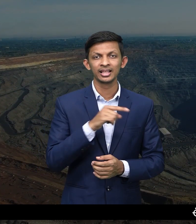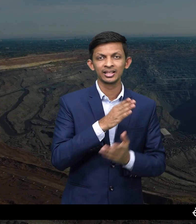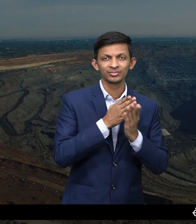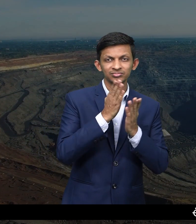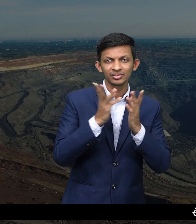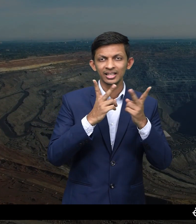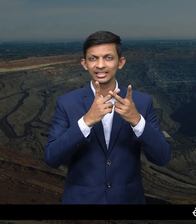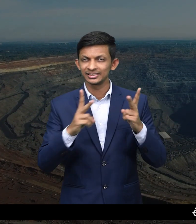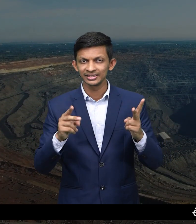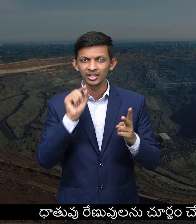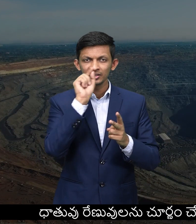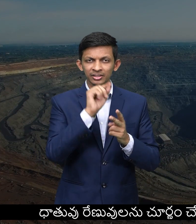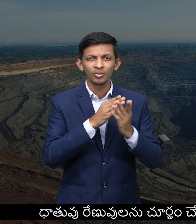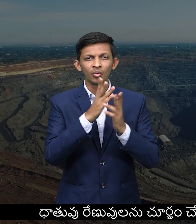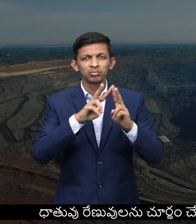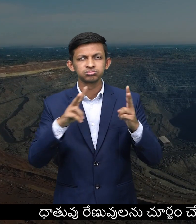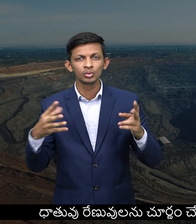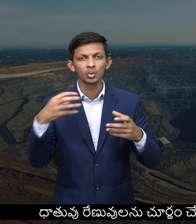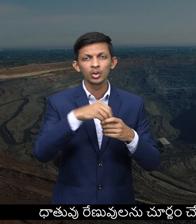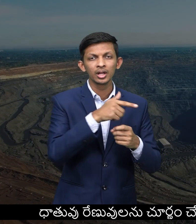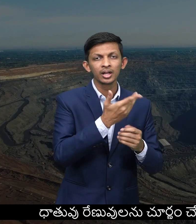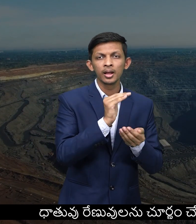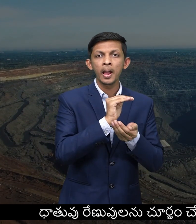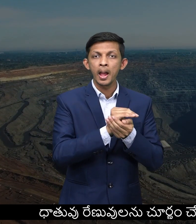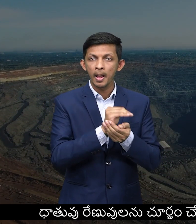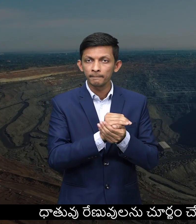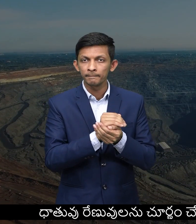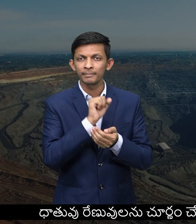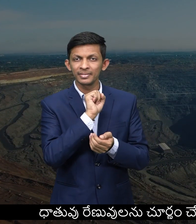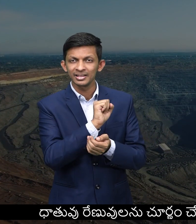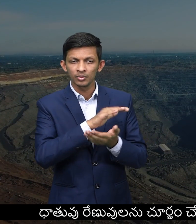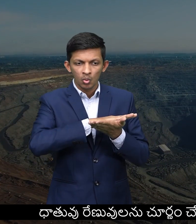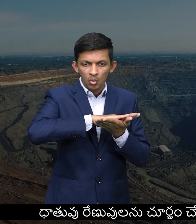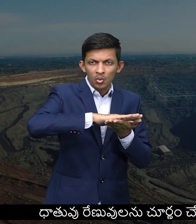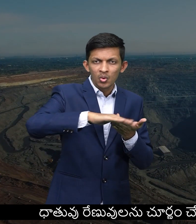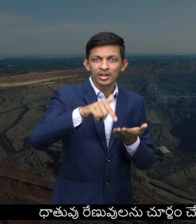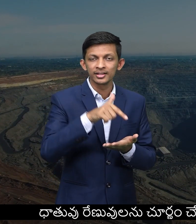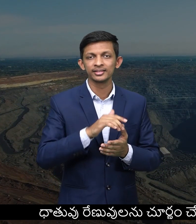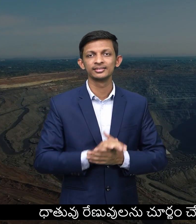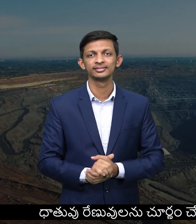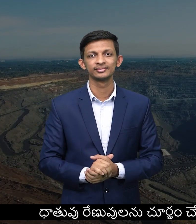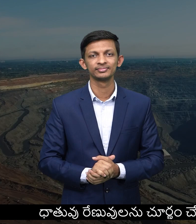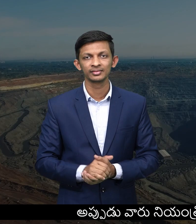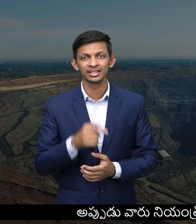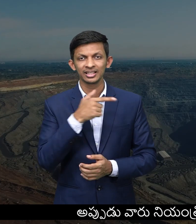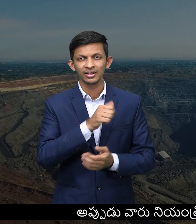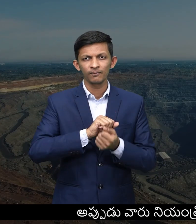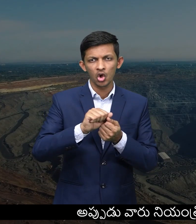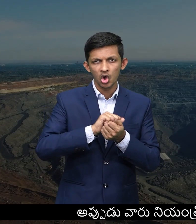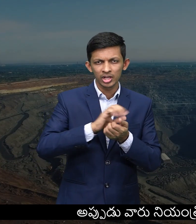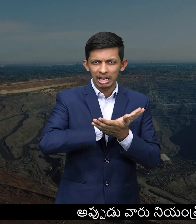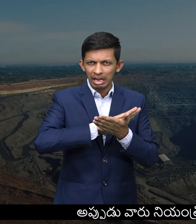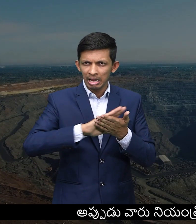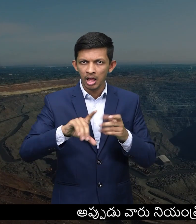ఈ పద్ధతిలో ధాతువు రేణువులను చూర్ణం చేసి ఏటవాలు ఉపరితలంపై ఉంచుతారు. అప్పుడు